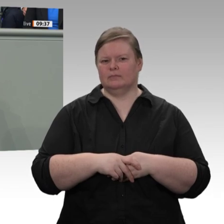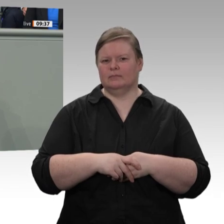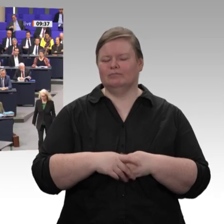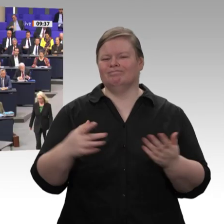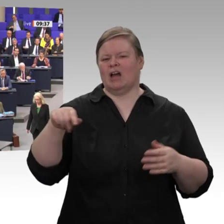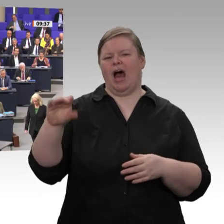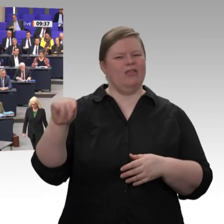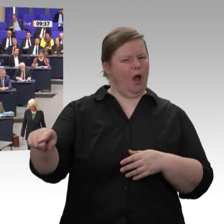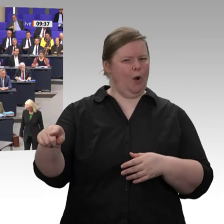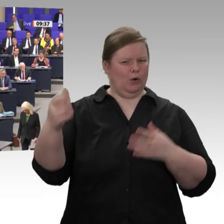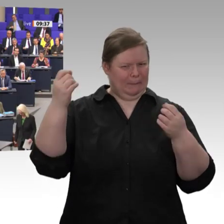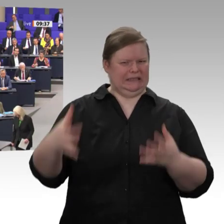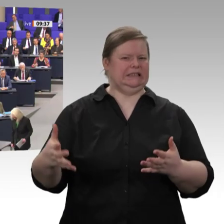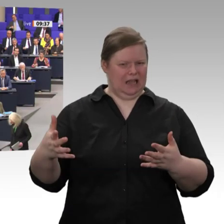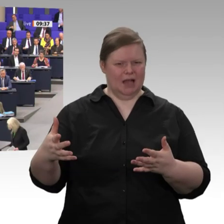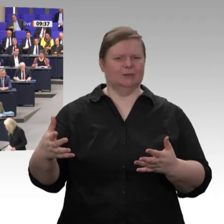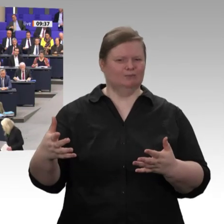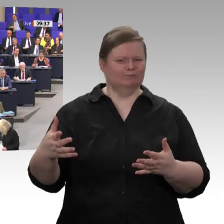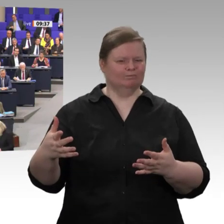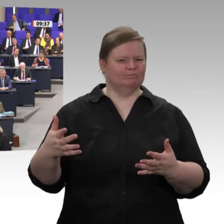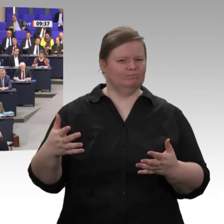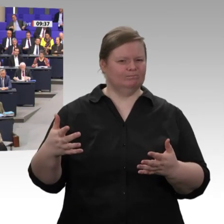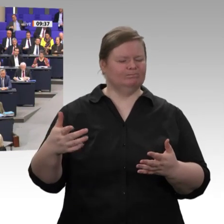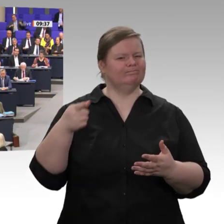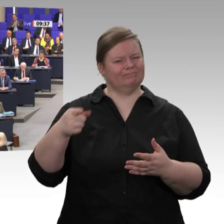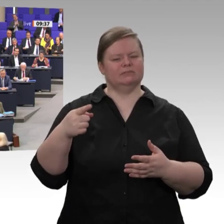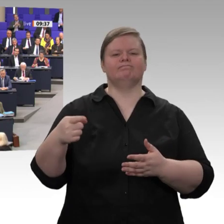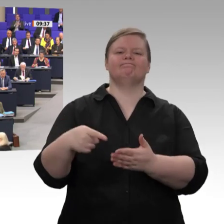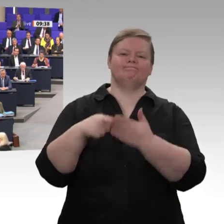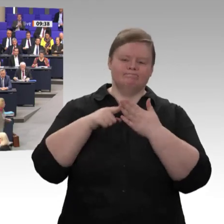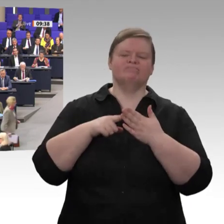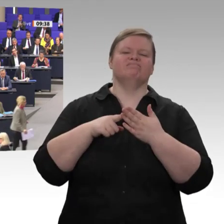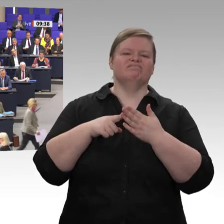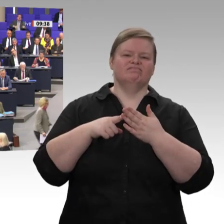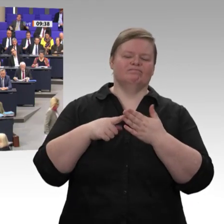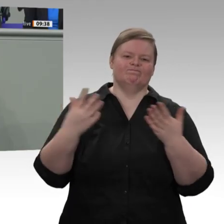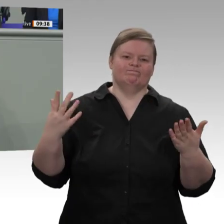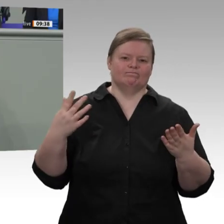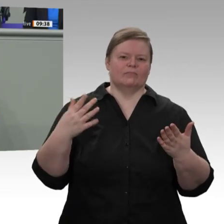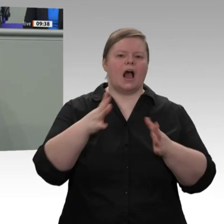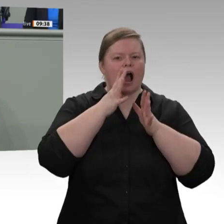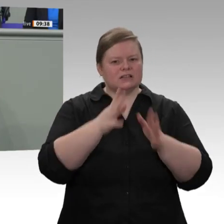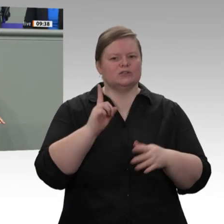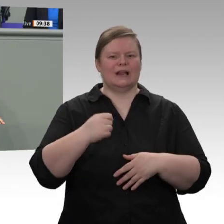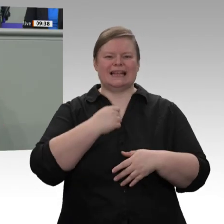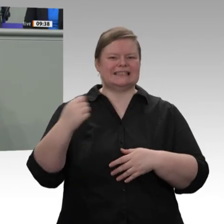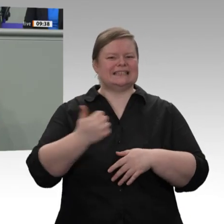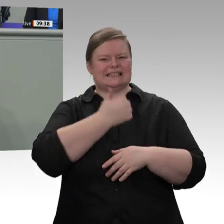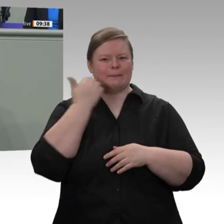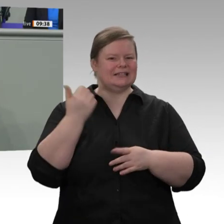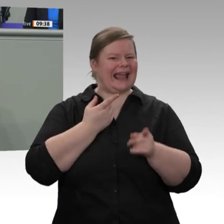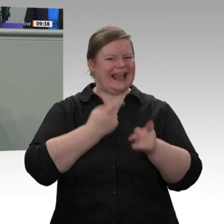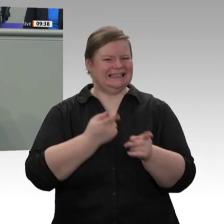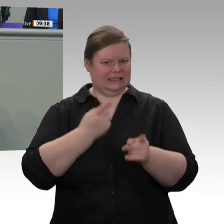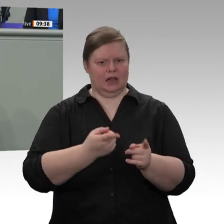Ja-Aber. Es gibt kein Ja-Aber. Menschen sind auf rassistische Motive, Menschen sind